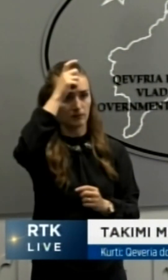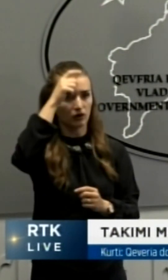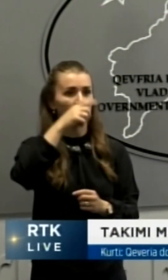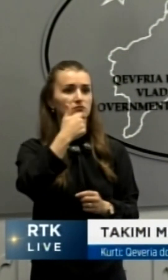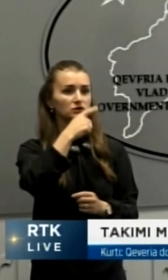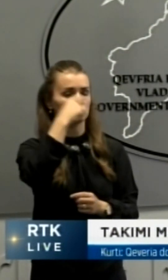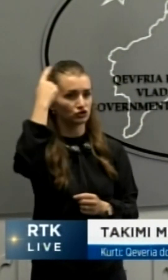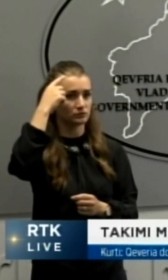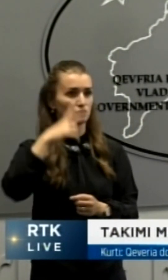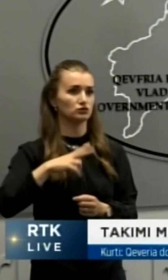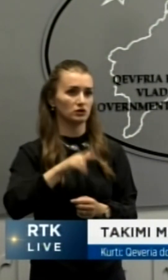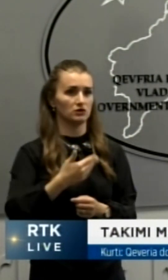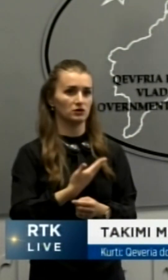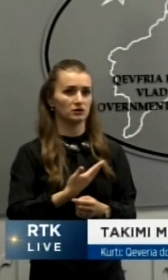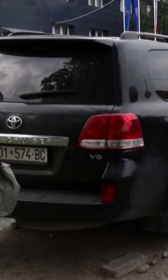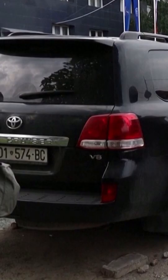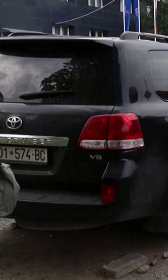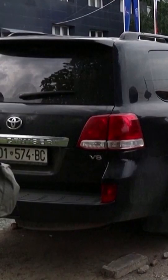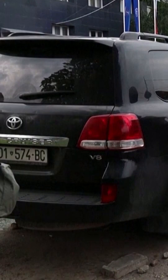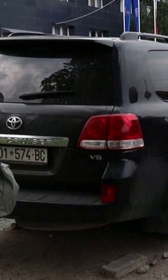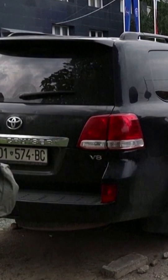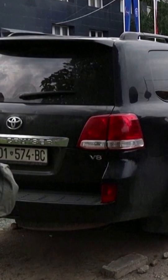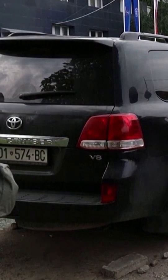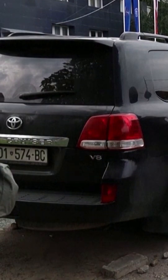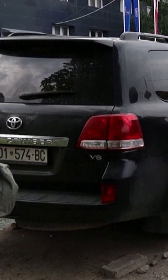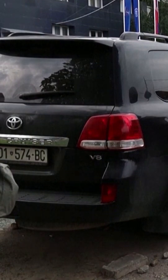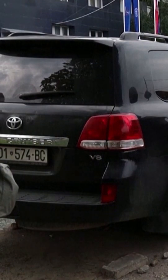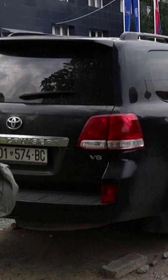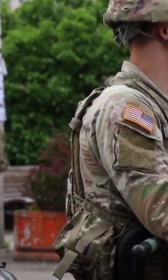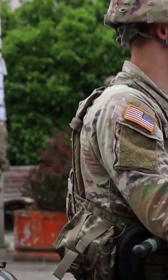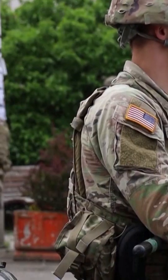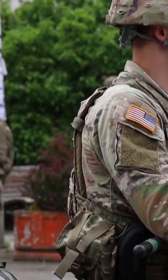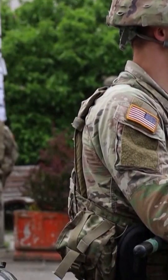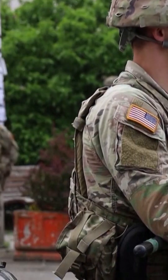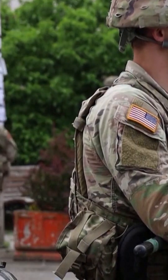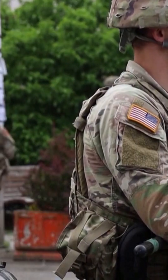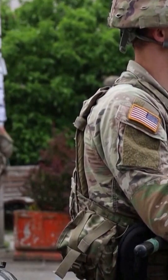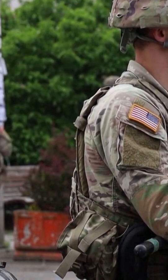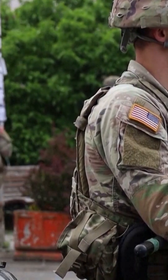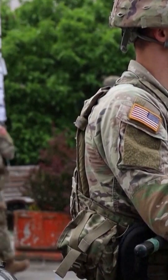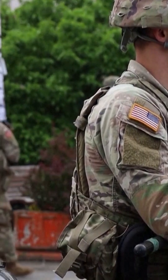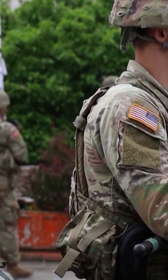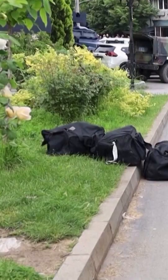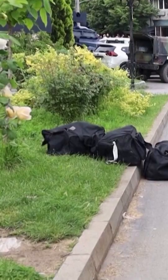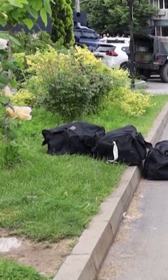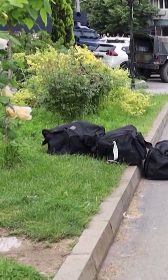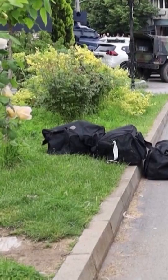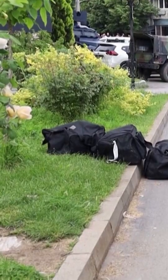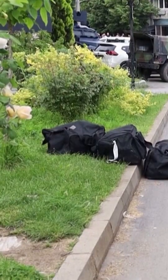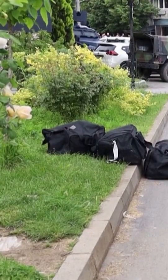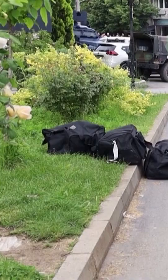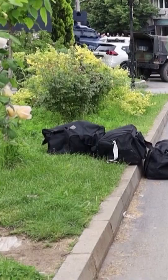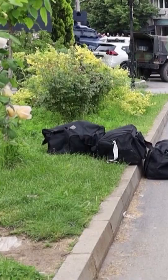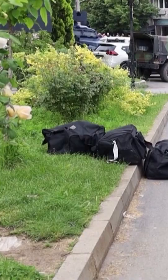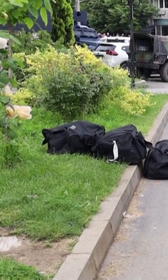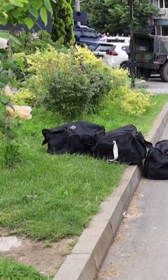shqiptarët në Serbi. Kurti bëri të ditur se këtë të martë u takua me ambasadorët e Kuintit të cilëve ju prezantoi propozimin e tij për